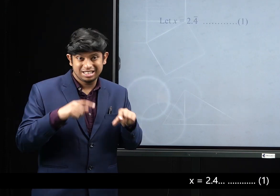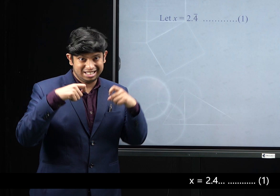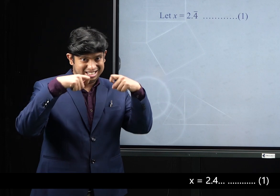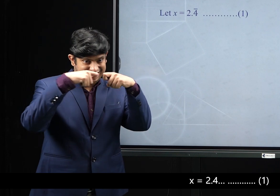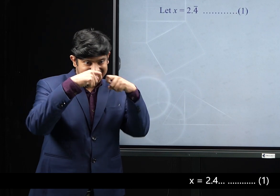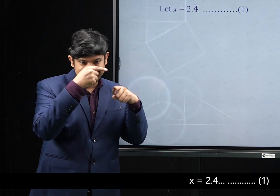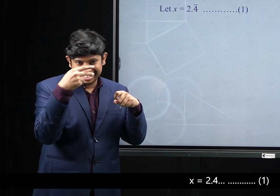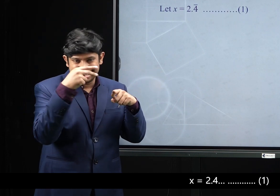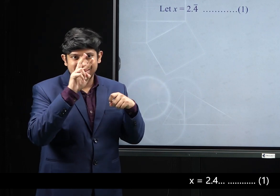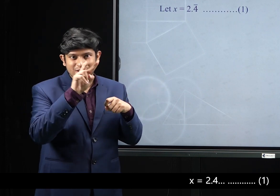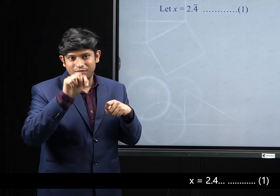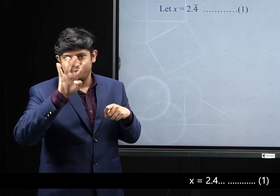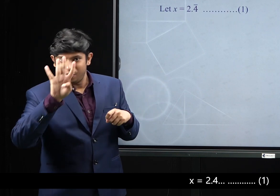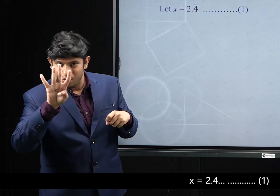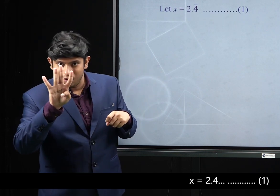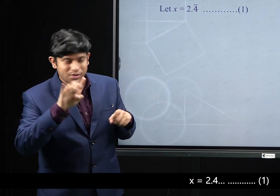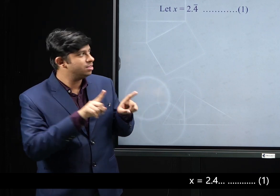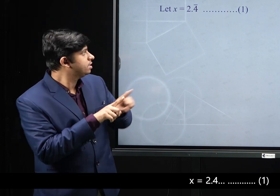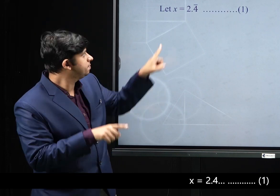x = 2.4.